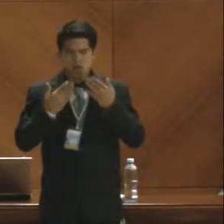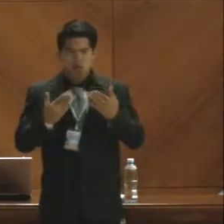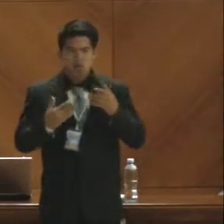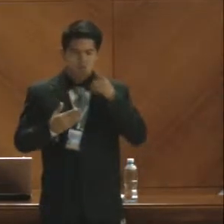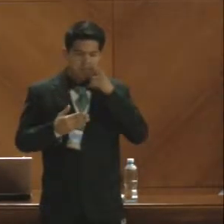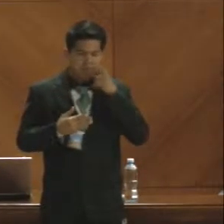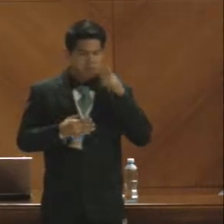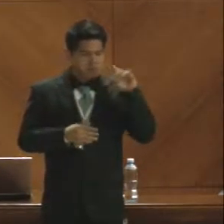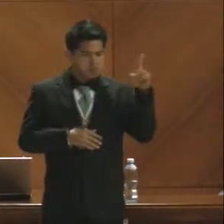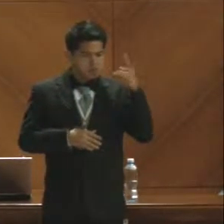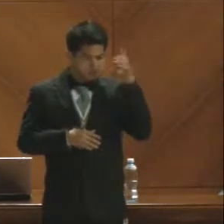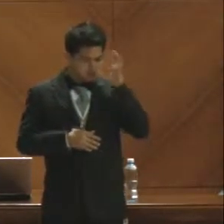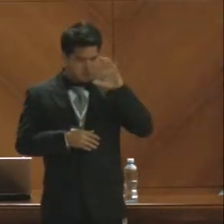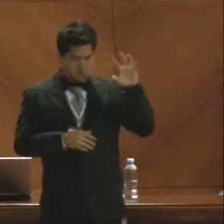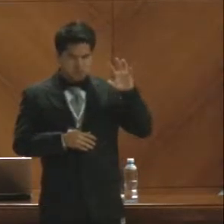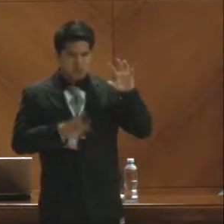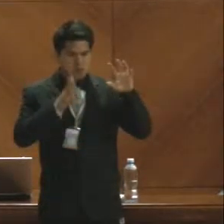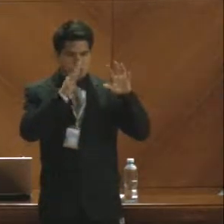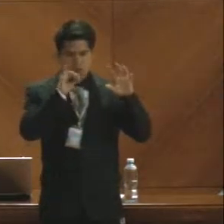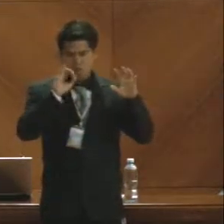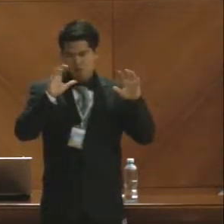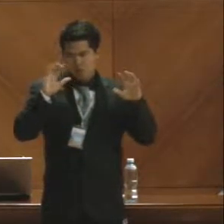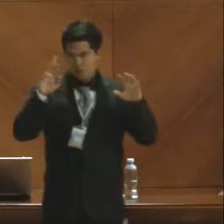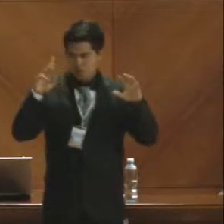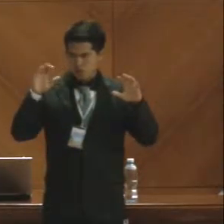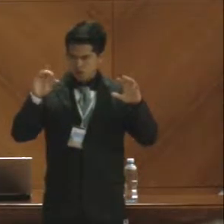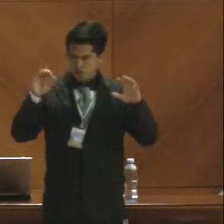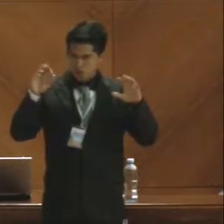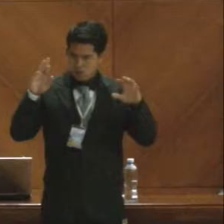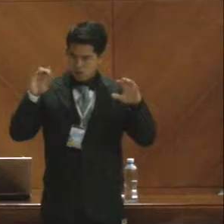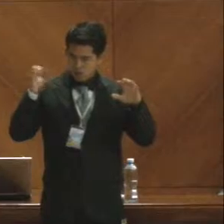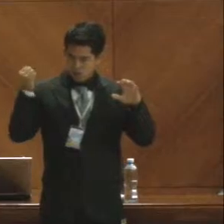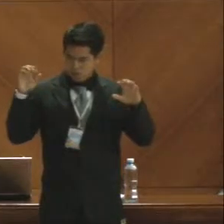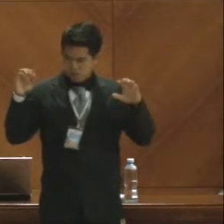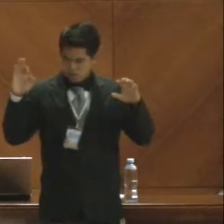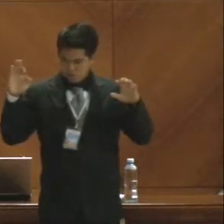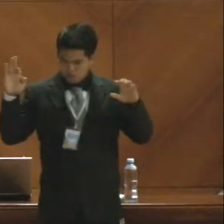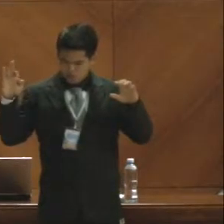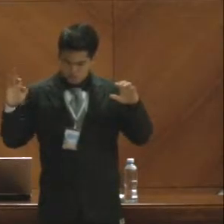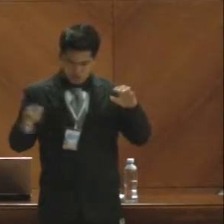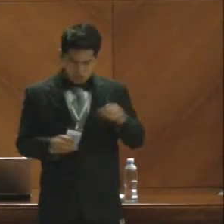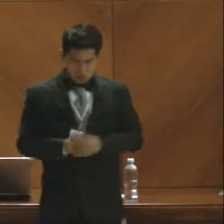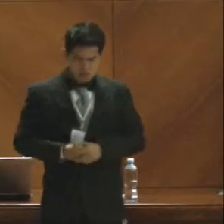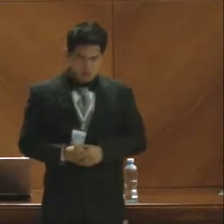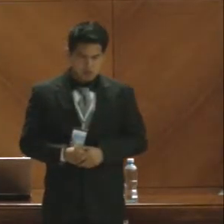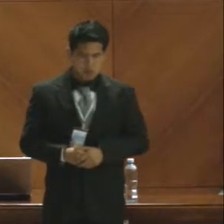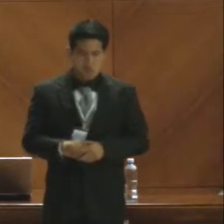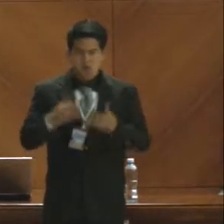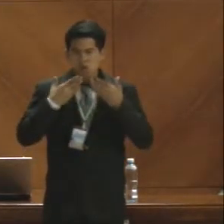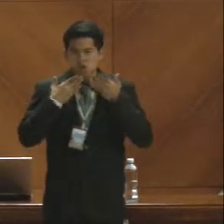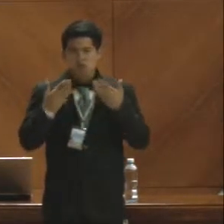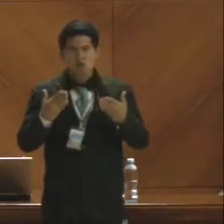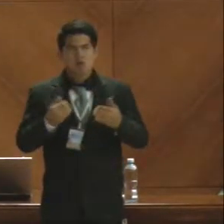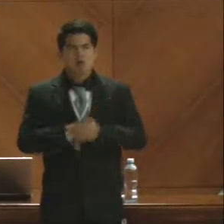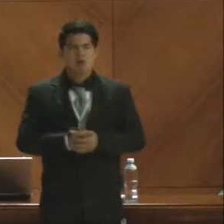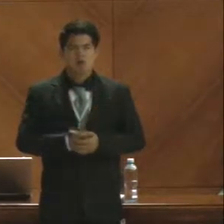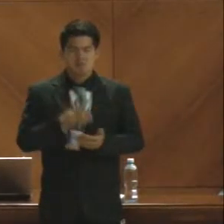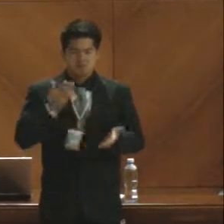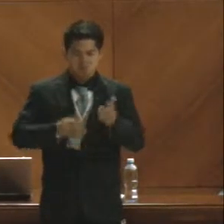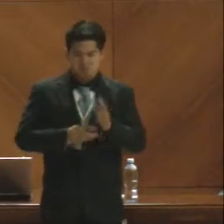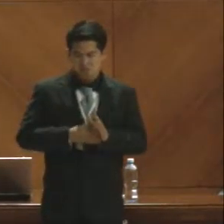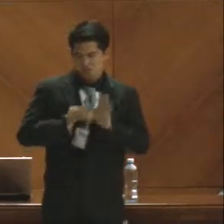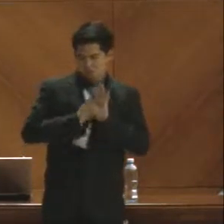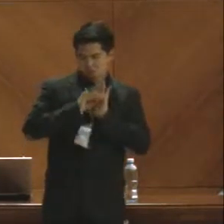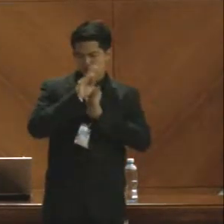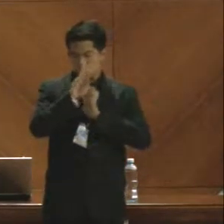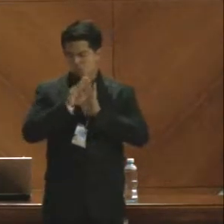monopolio, el monopolio Microsoft Office. Y ese monopolio se sustenta en los formatos de archivo. ¿Sí? Cuando yo comparto un archivo, no les